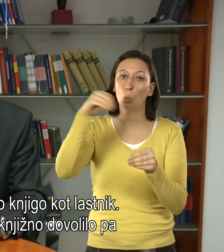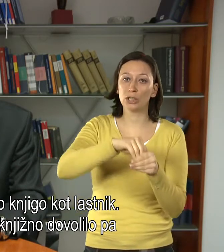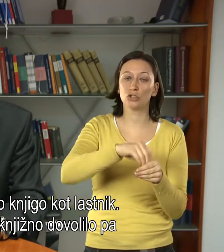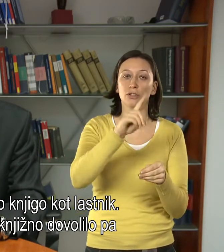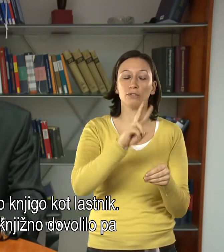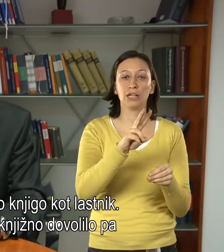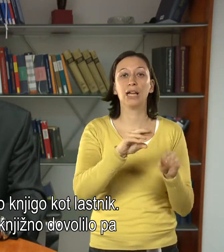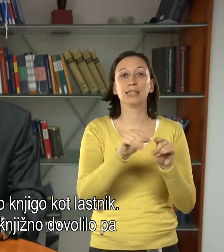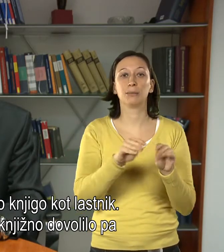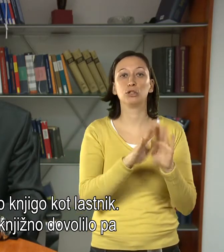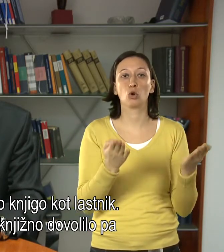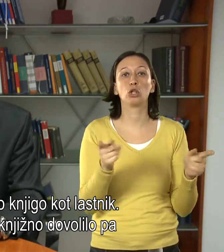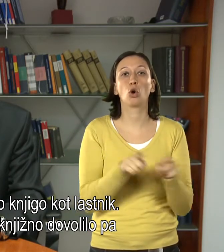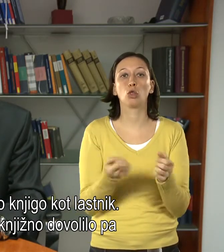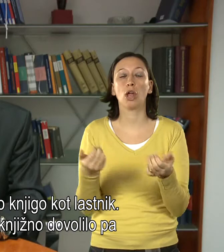zemljiško knjigo kot lastnik.